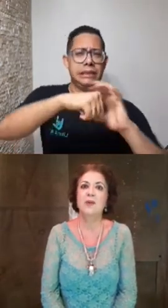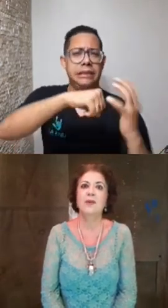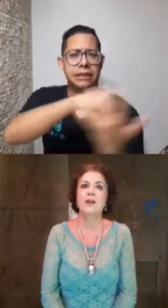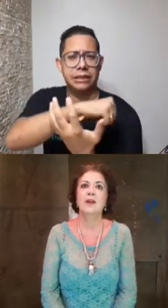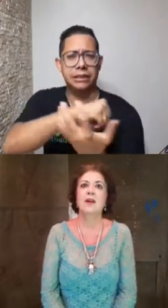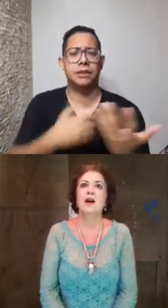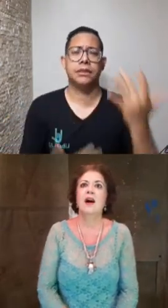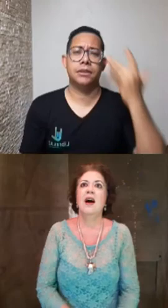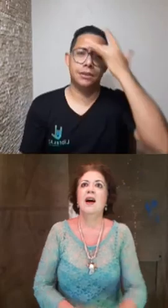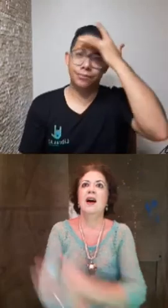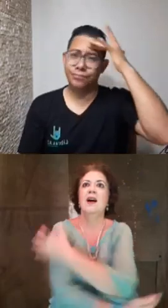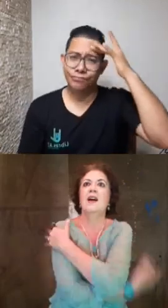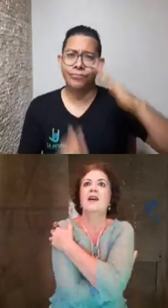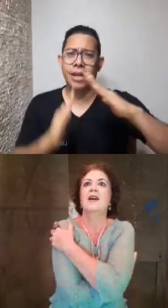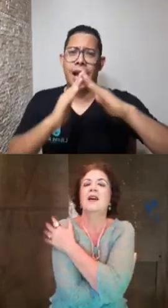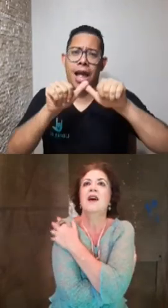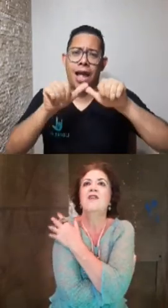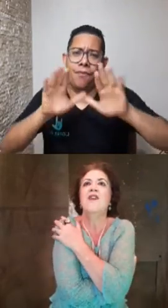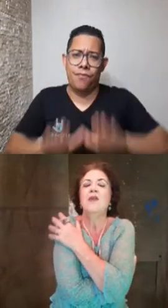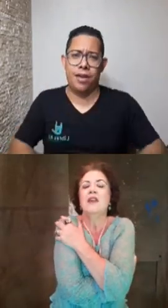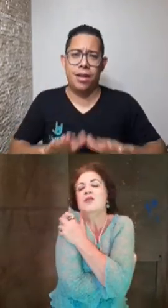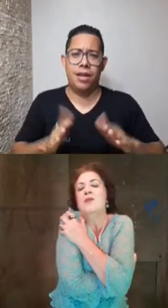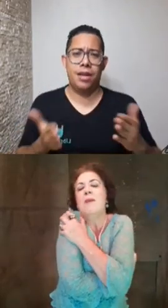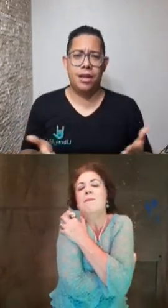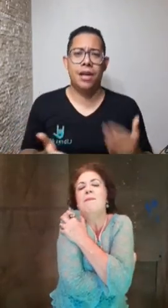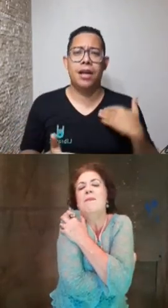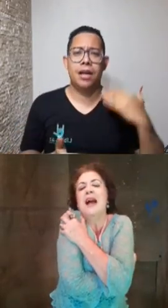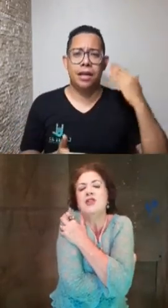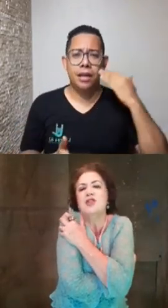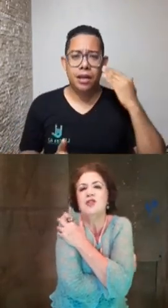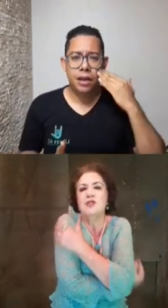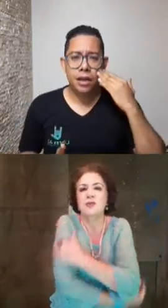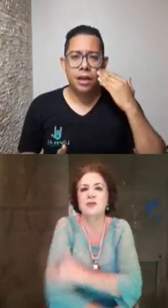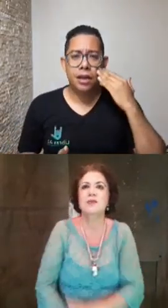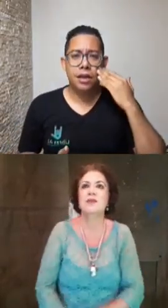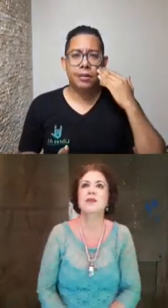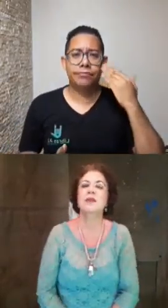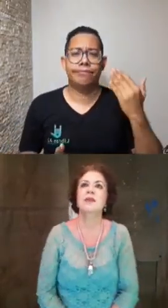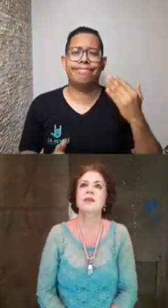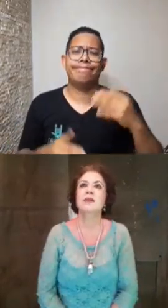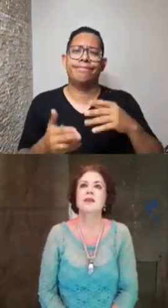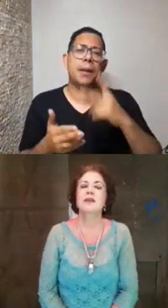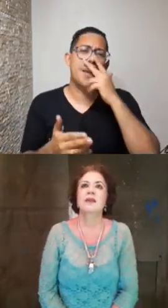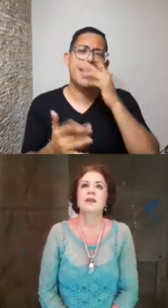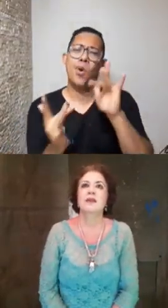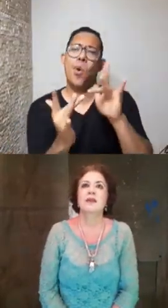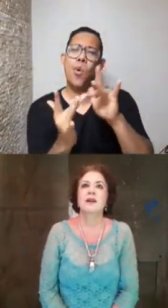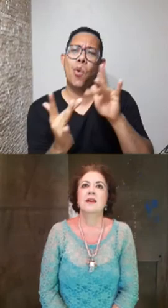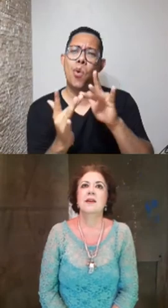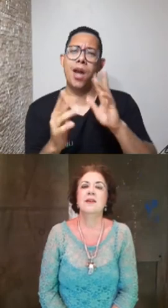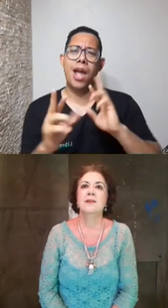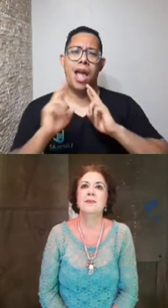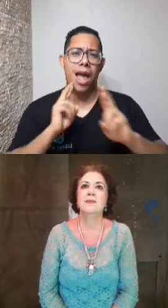social, a falta de um abraço,